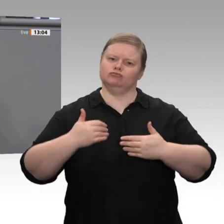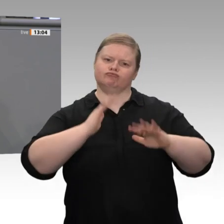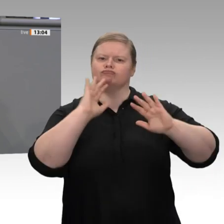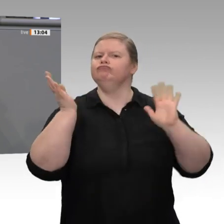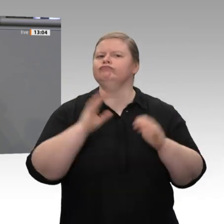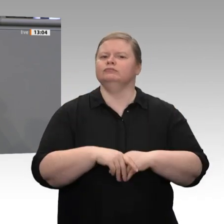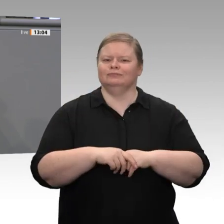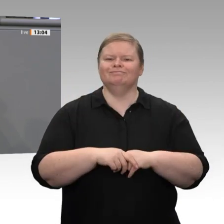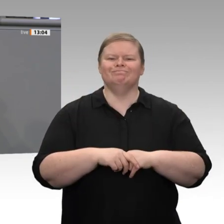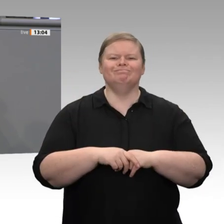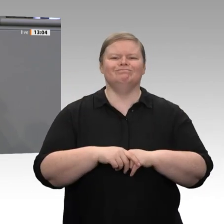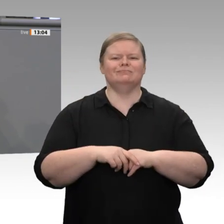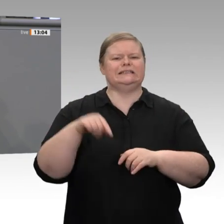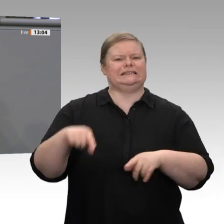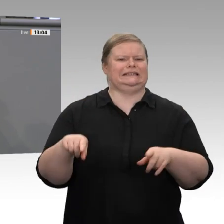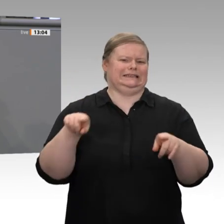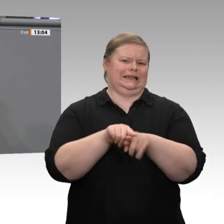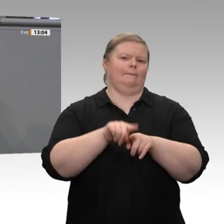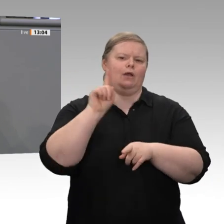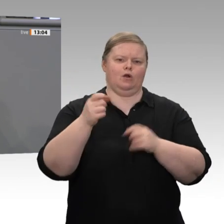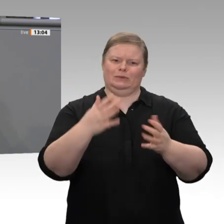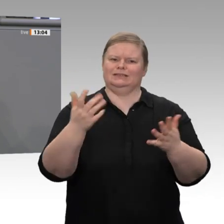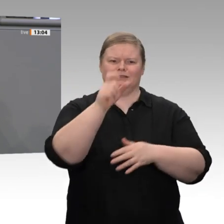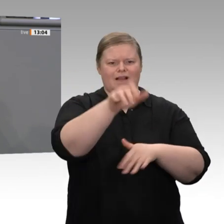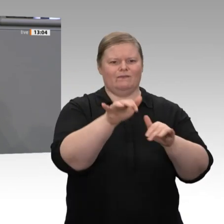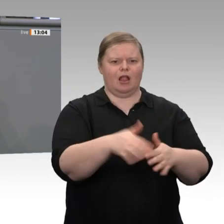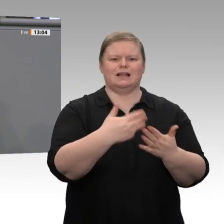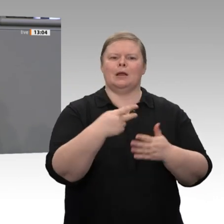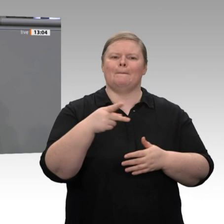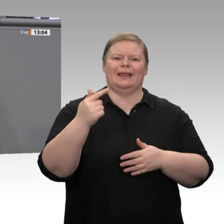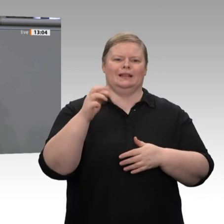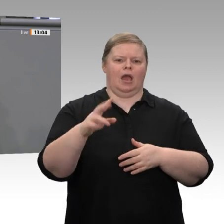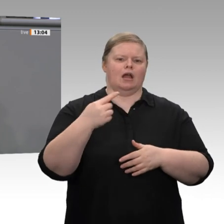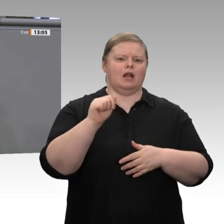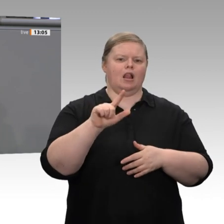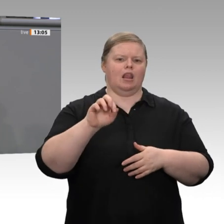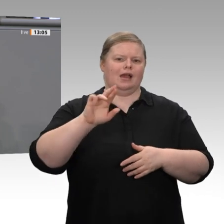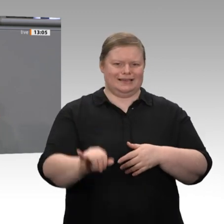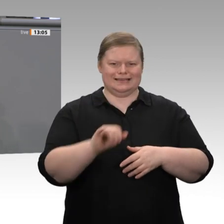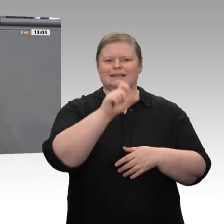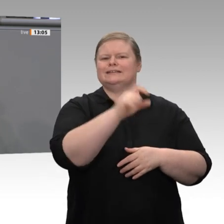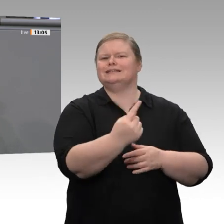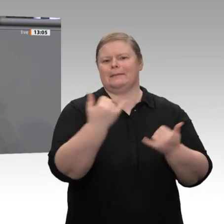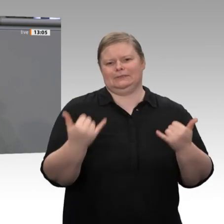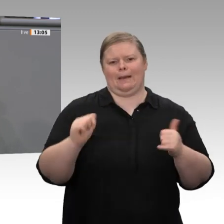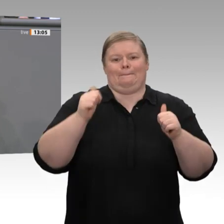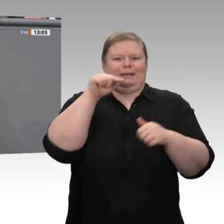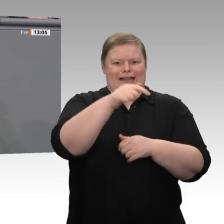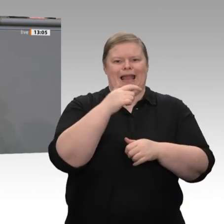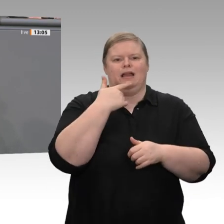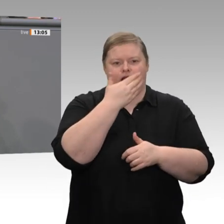floh mit seiner Mutter 1939 nach England, wo er später britischer Staatsbürger